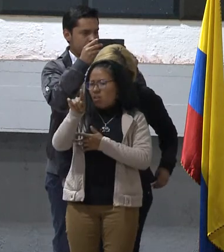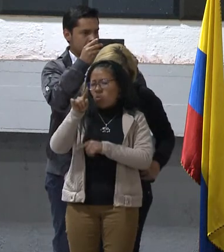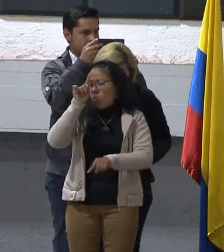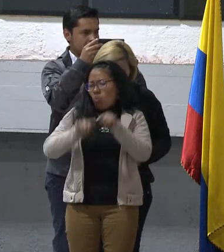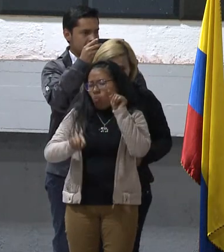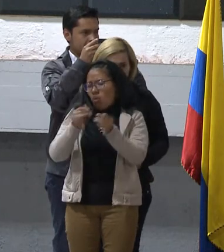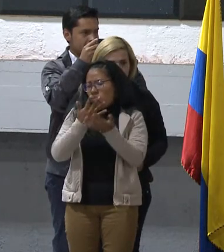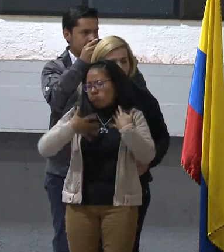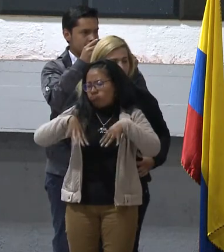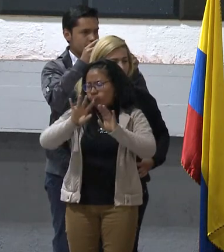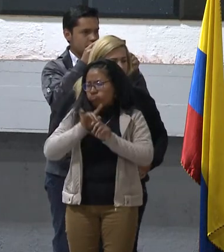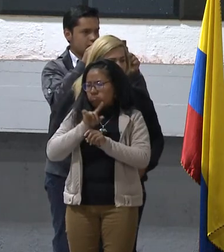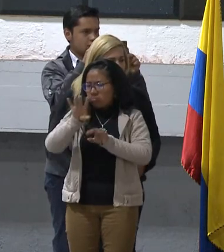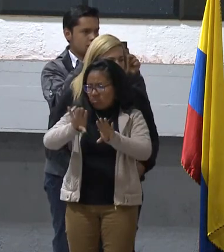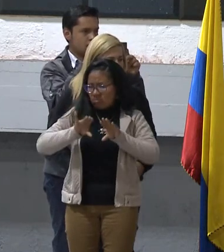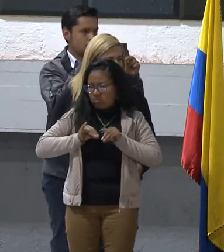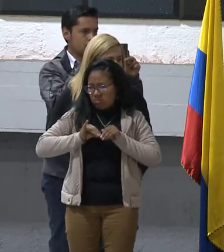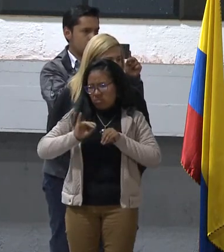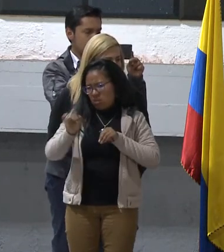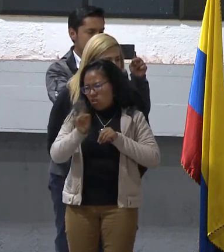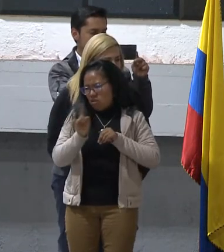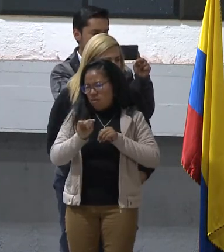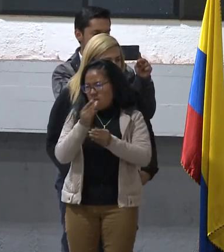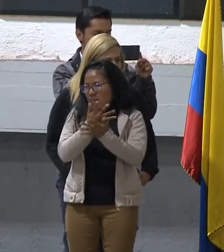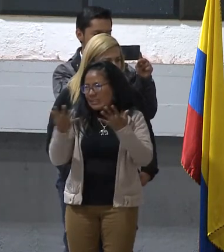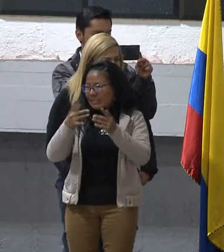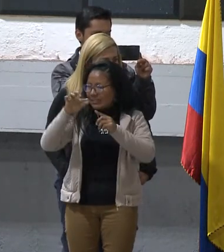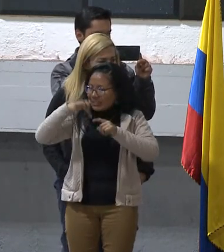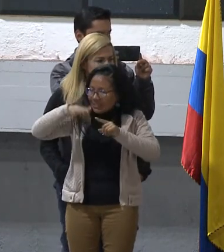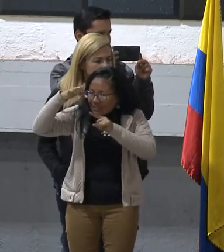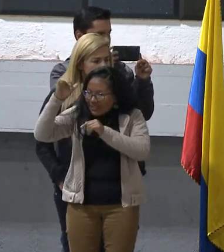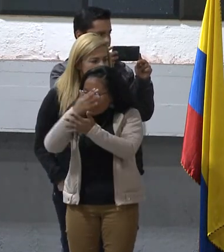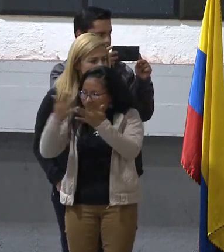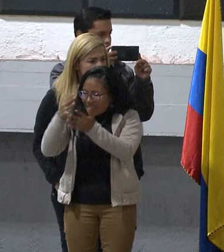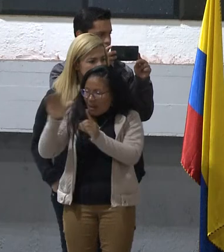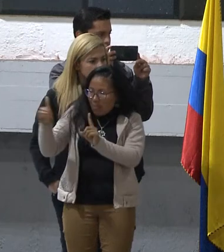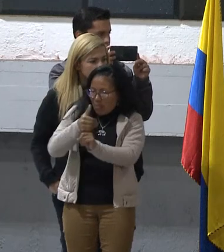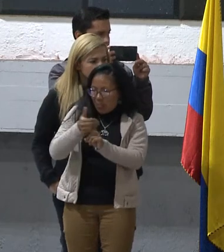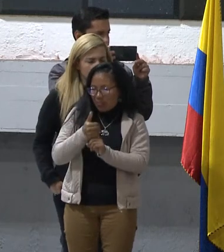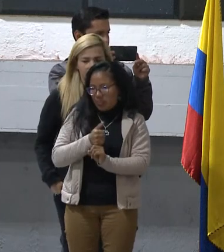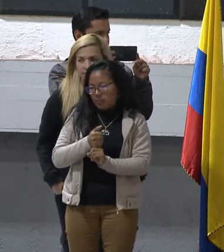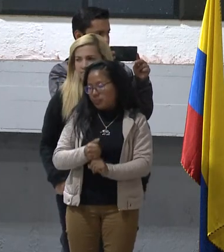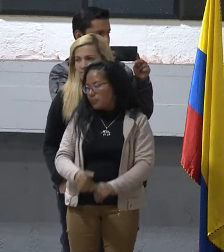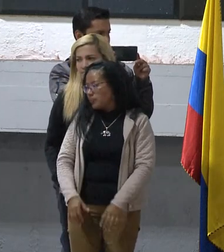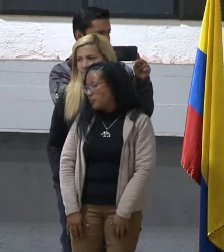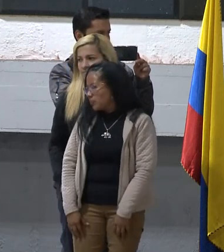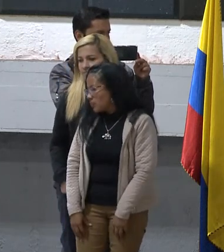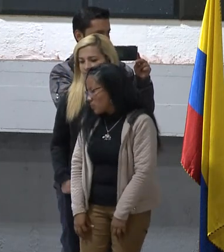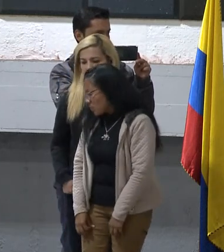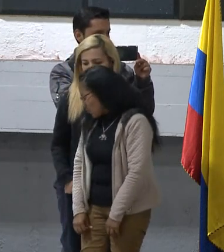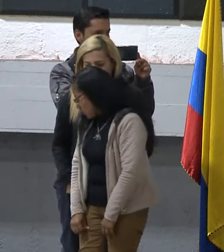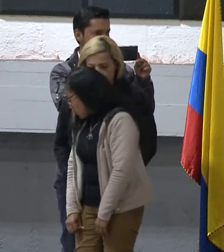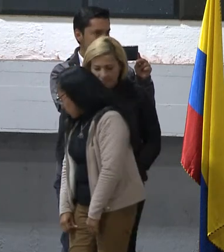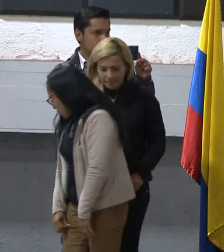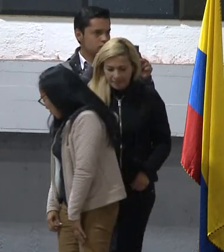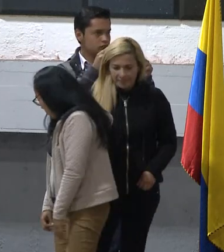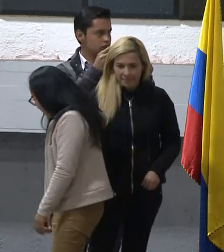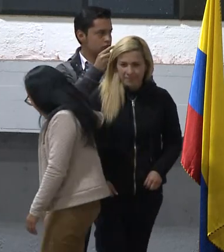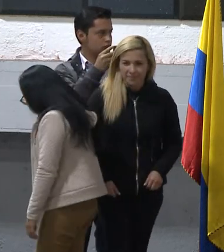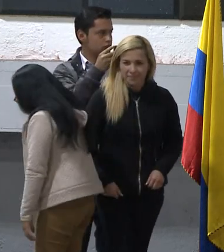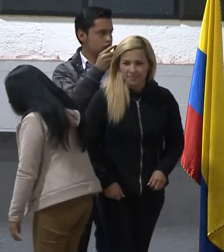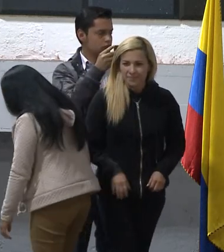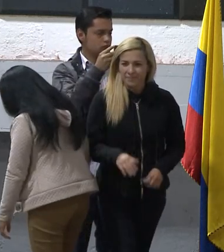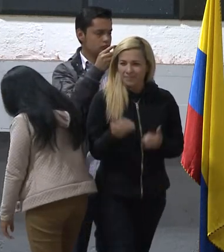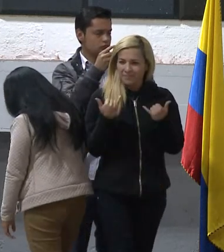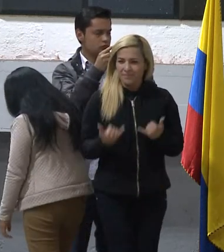de que con duke pueda pasarle algo positivo a la educación superior el afán de duke de solicitar facultades extraordinarias para tramitar las reformas